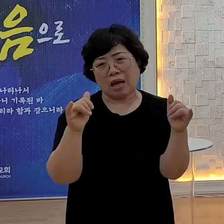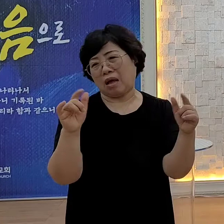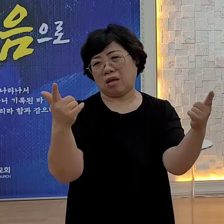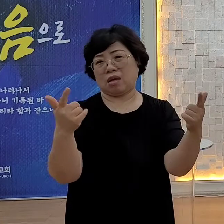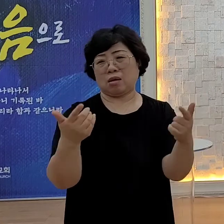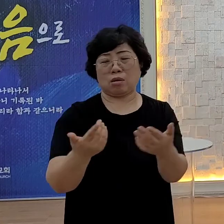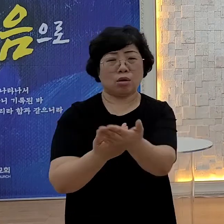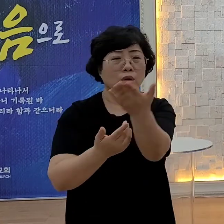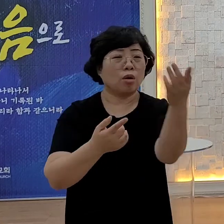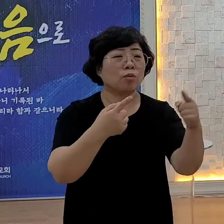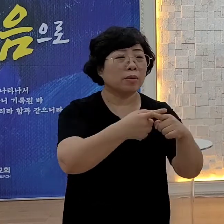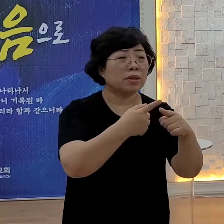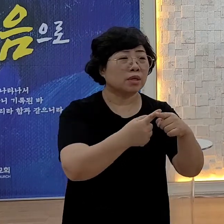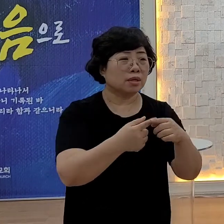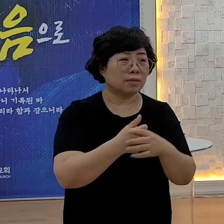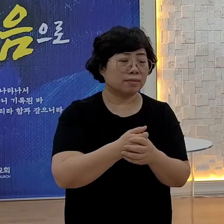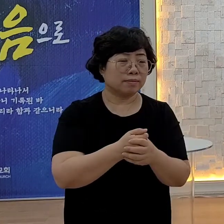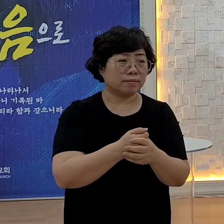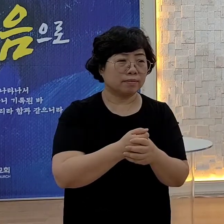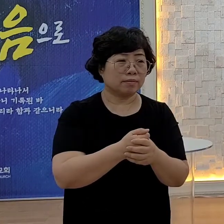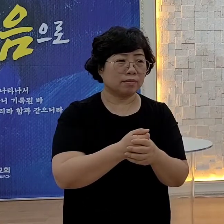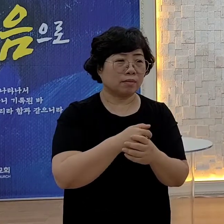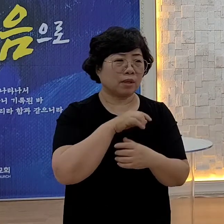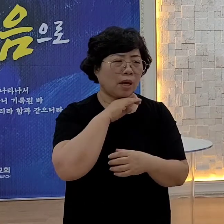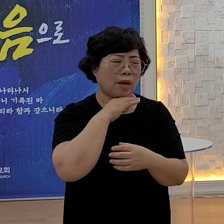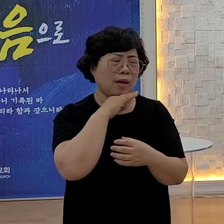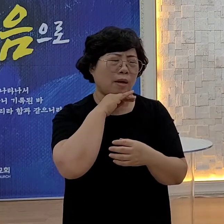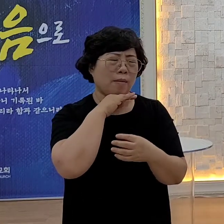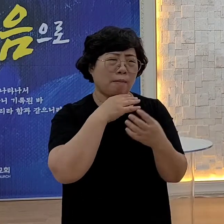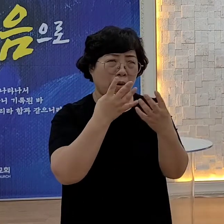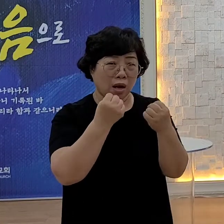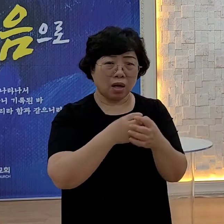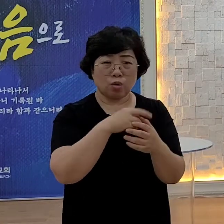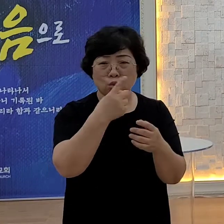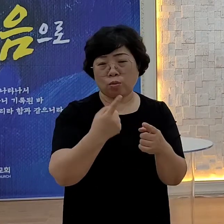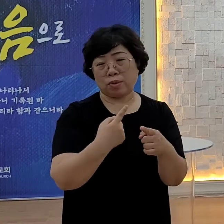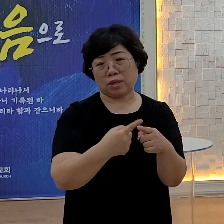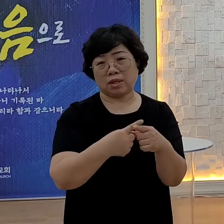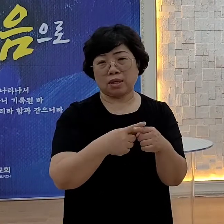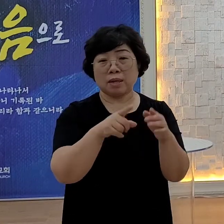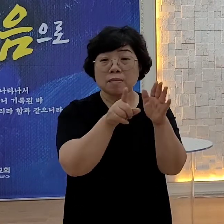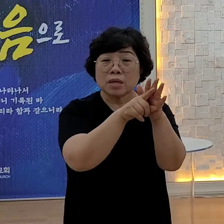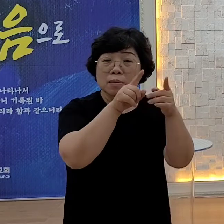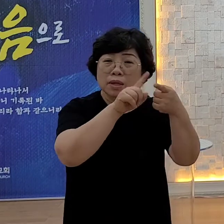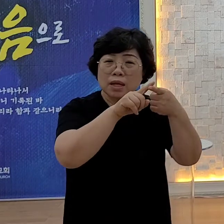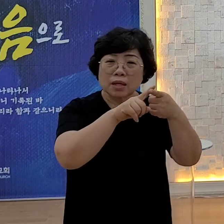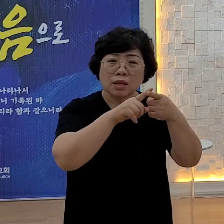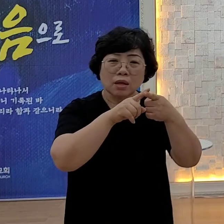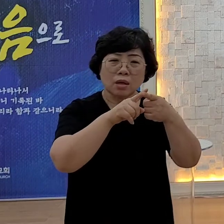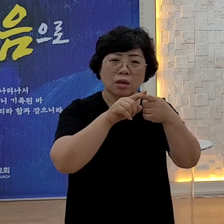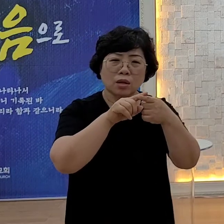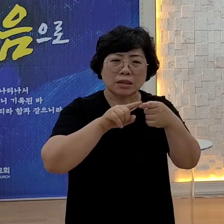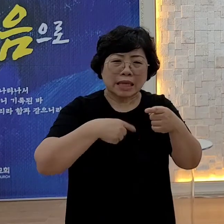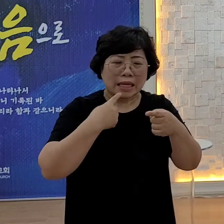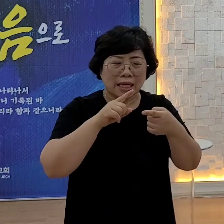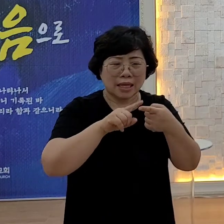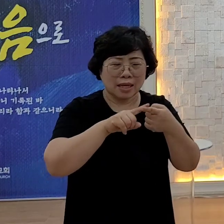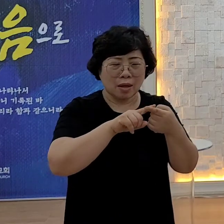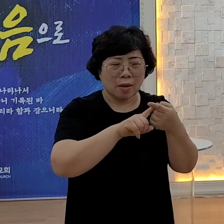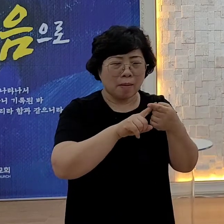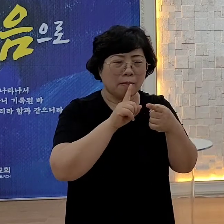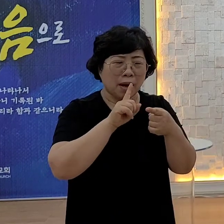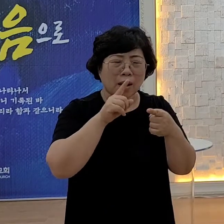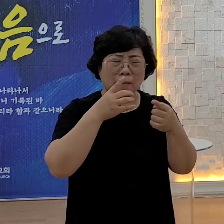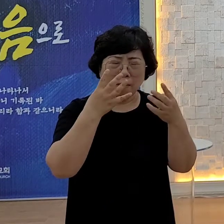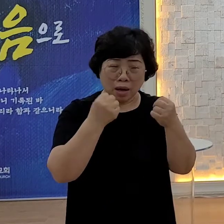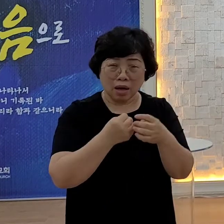여러분 마찬가지죠. 저보다 다 연세가 많으신데 믿음에 대해서 얘기해보라면 다 할 말이 많으실 거예요. 그런데 우리가 갖고 있는